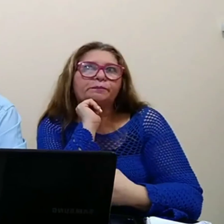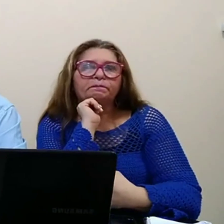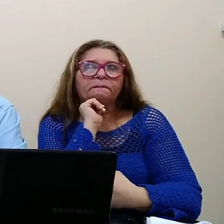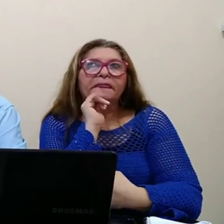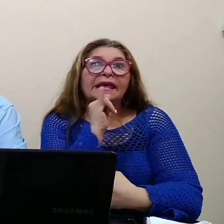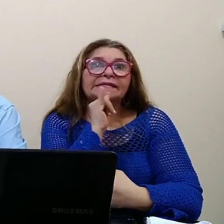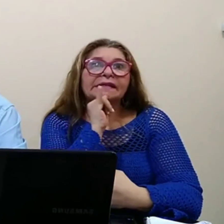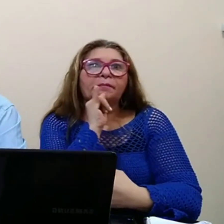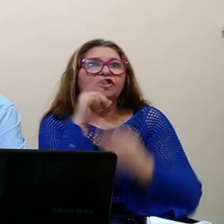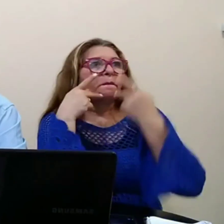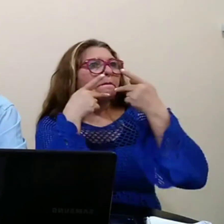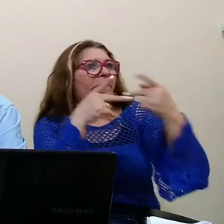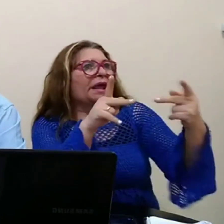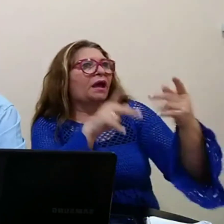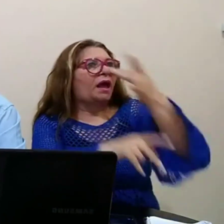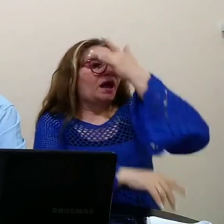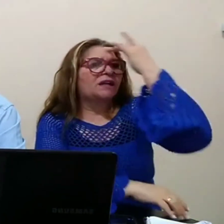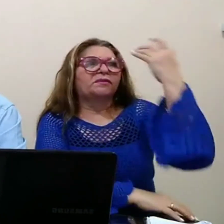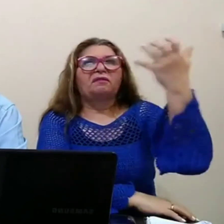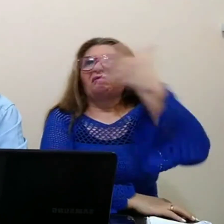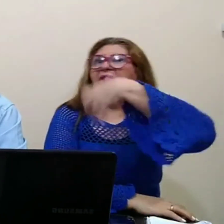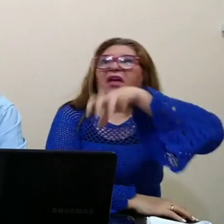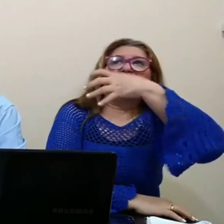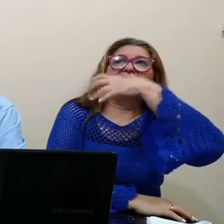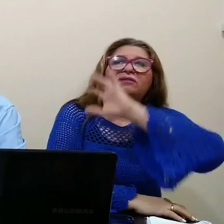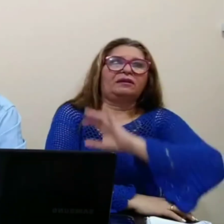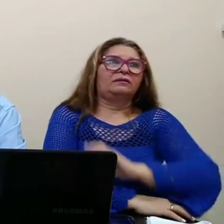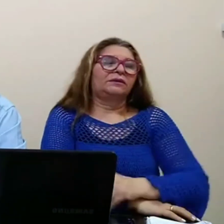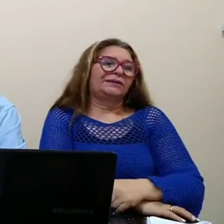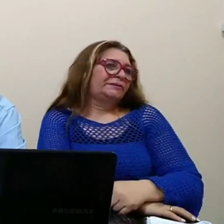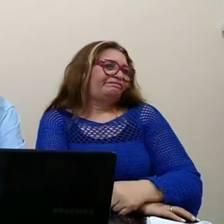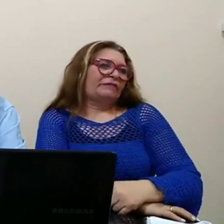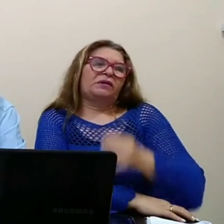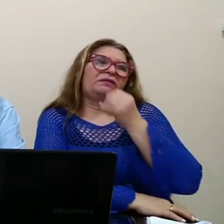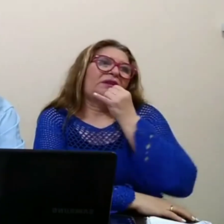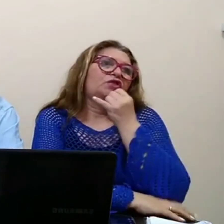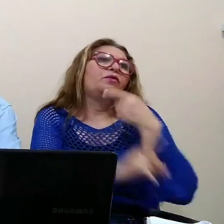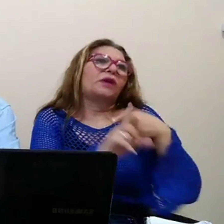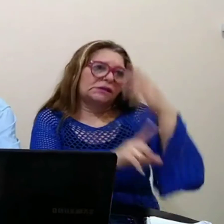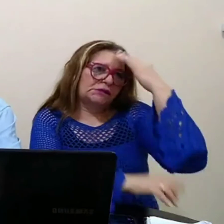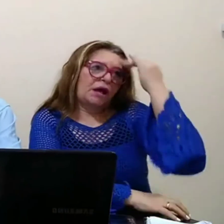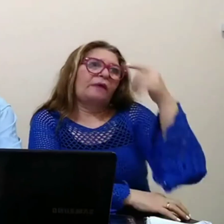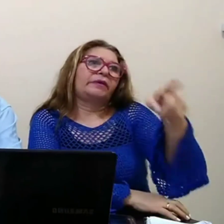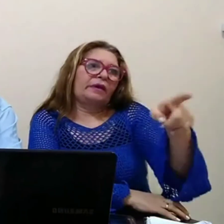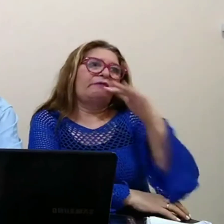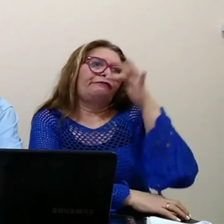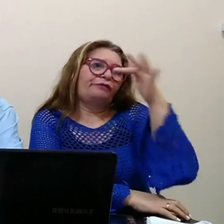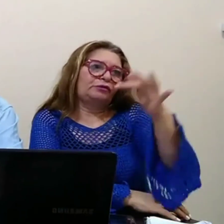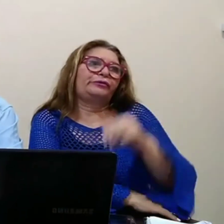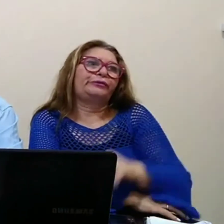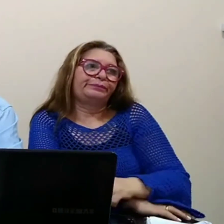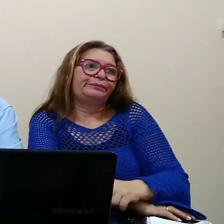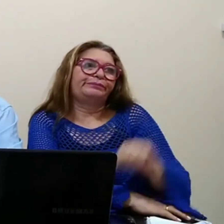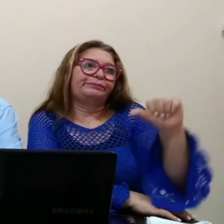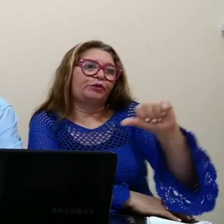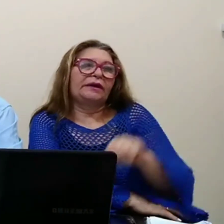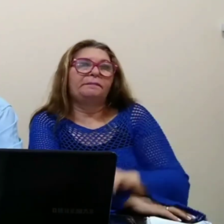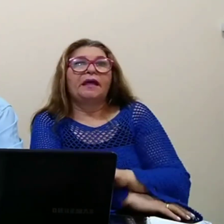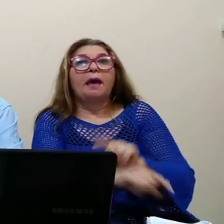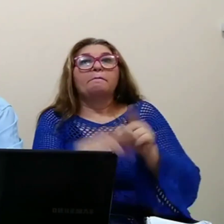pessoas não querem saber, a gente fica triste, porque sabe o que pode lhes acontecer. Mas aqui nesta cidade